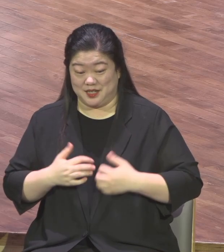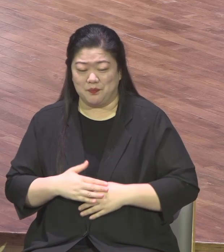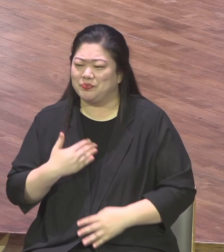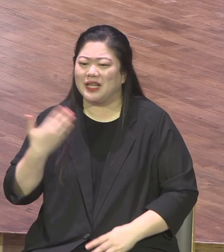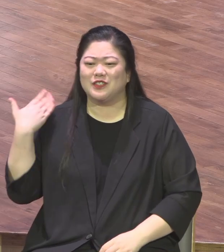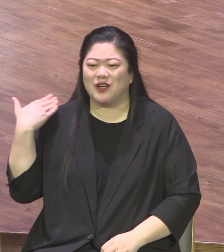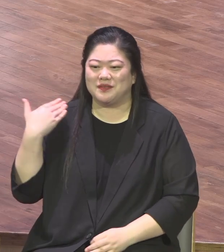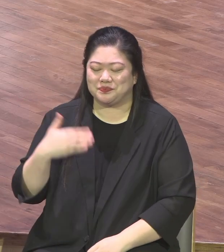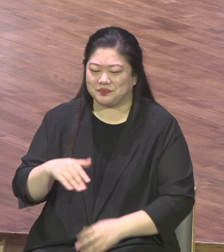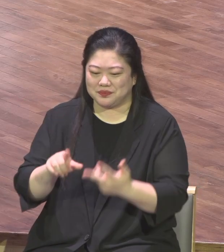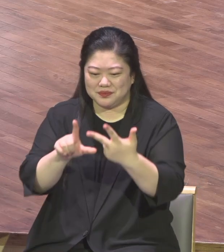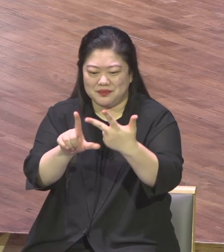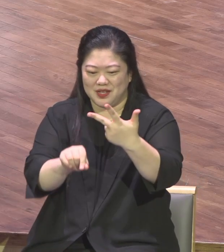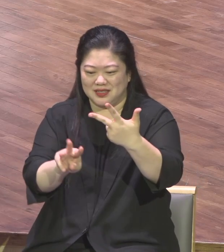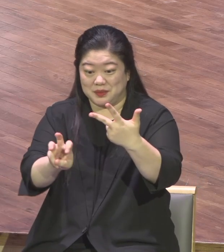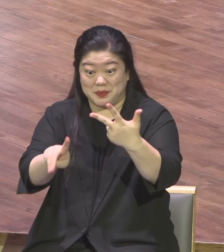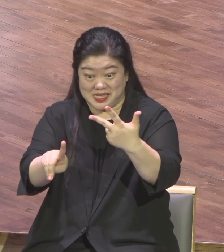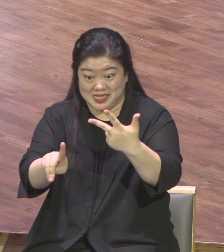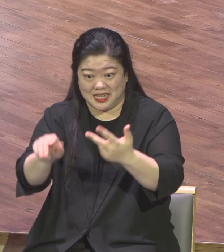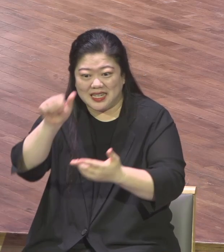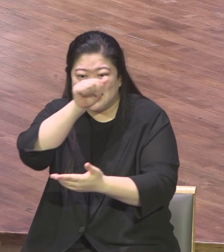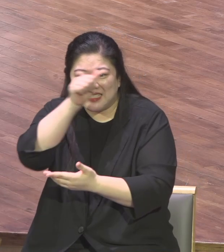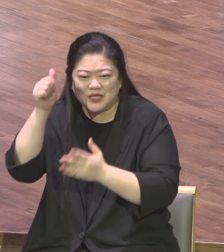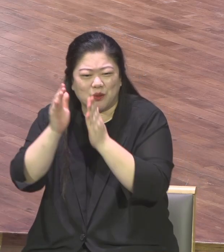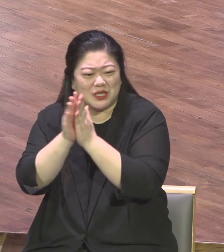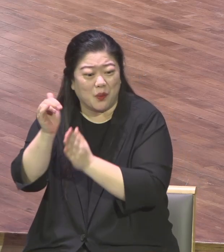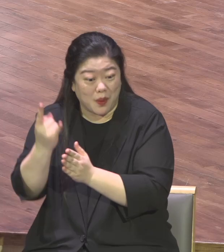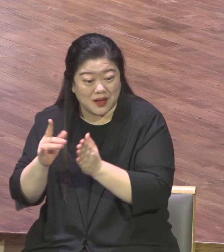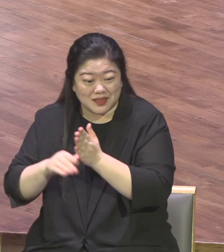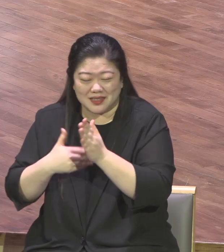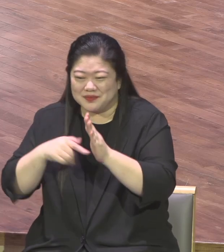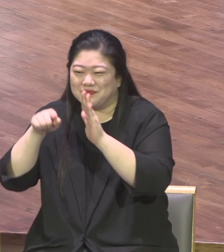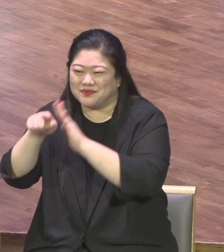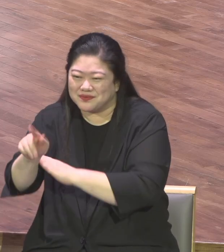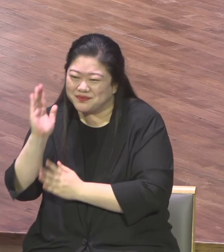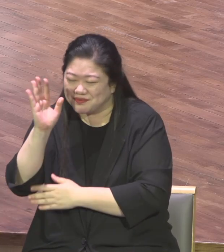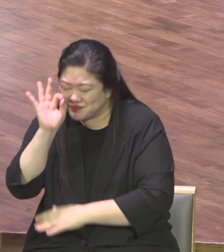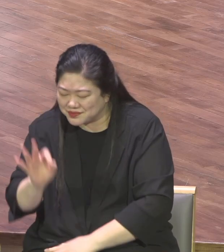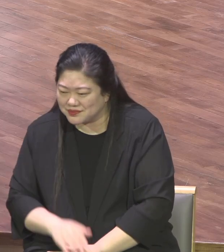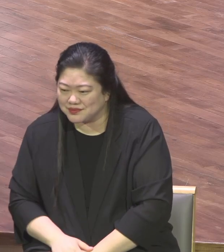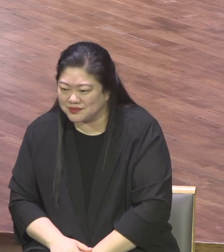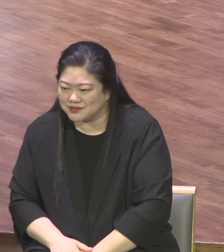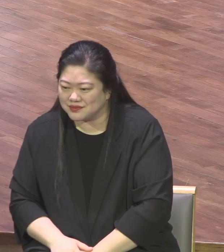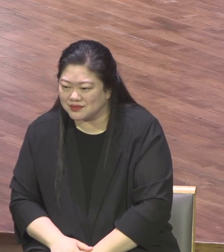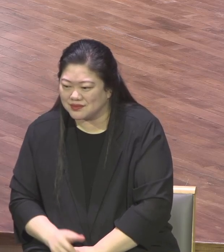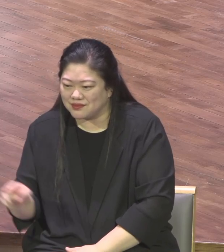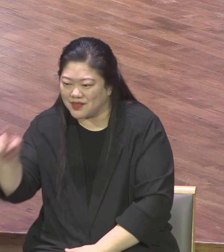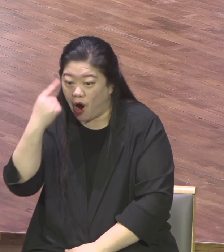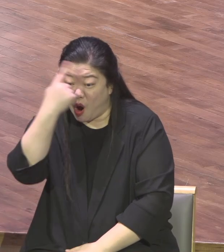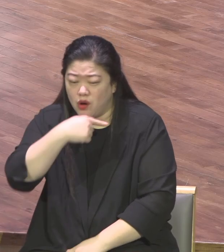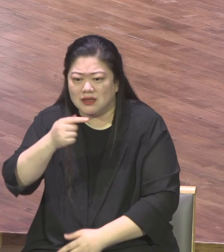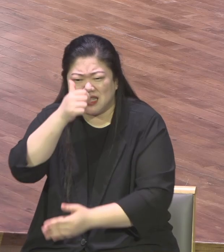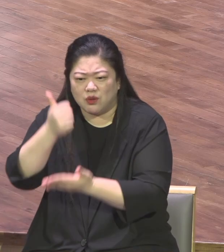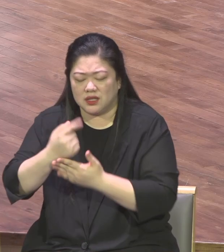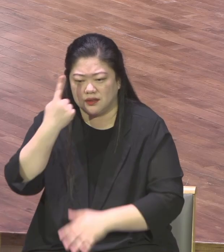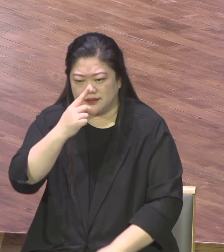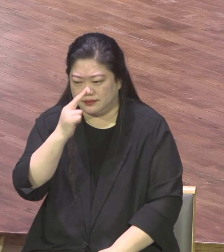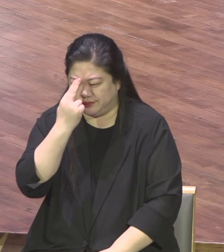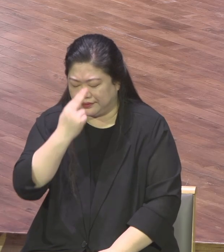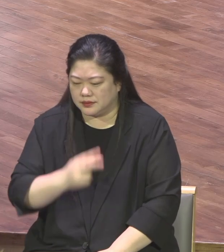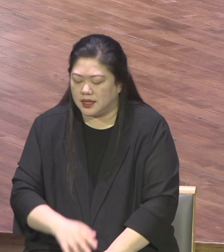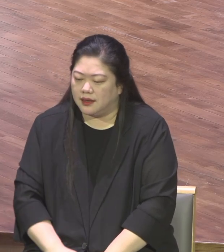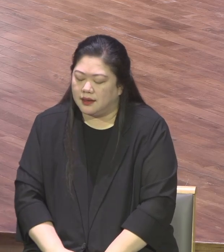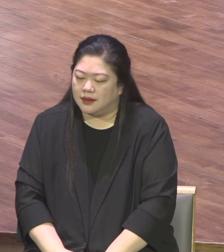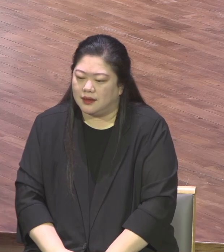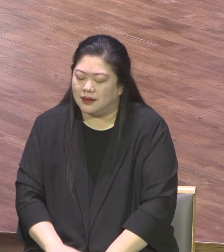가서 이야기했잖아요. 즐거운 거. 즐겁게 사는 사람이 성공하는 사람이에요. 뭐든지 그냥 노래